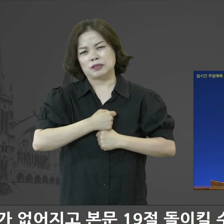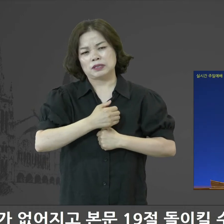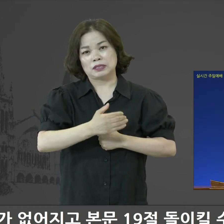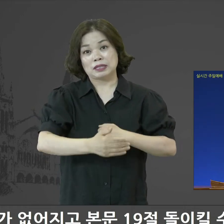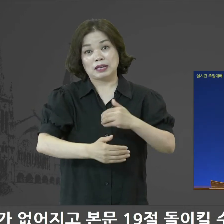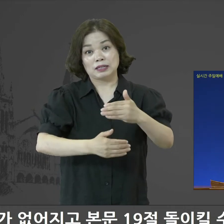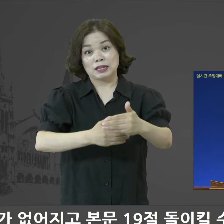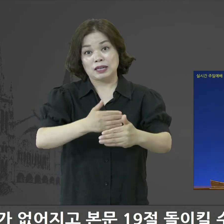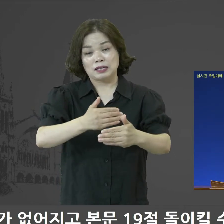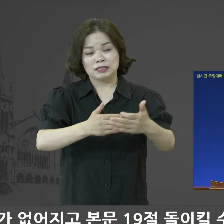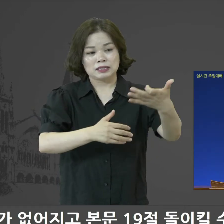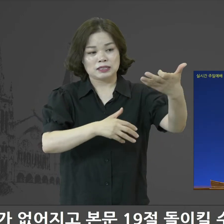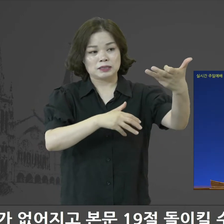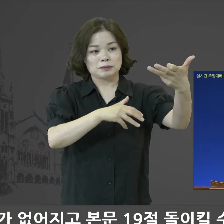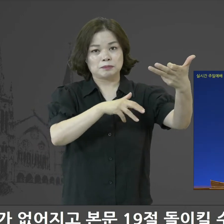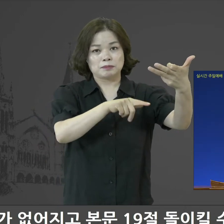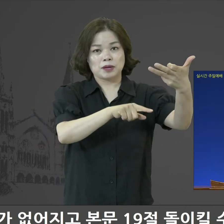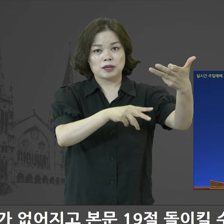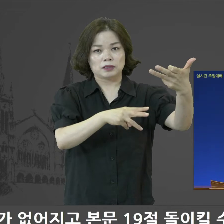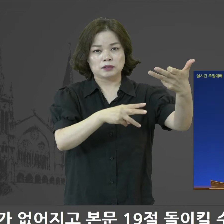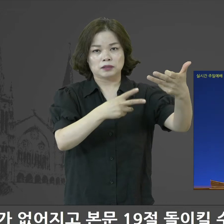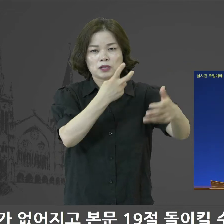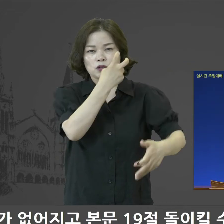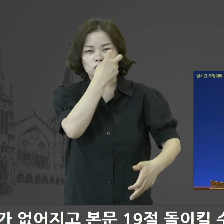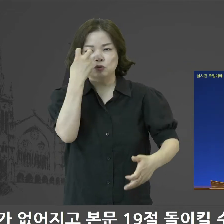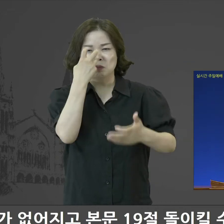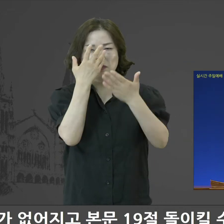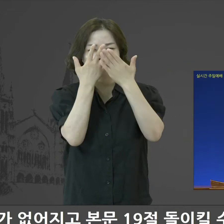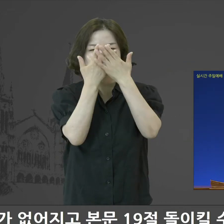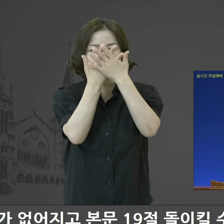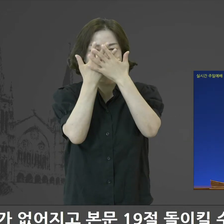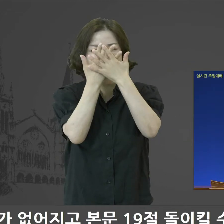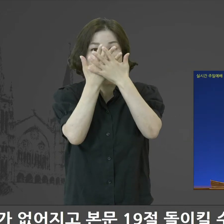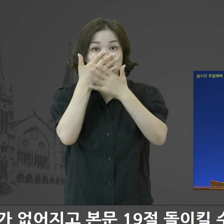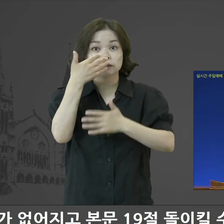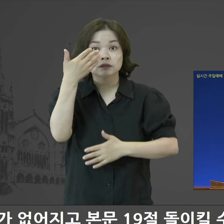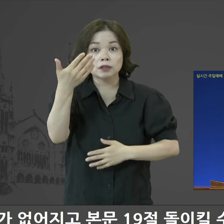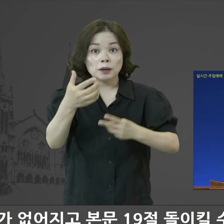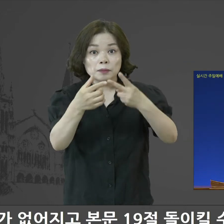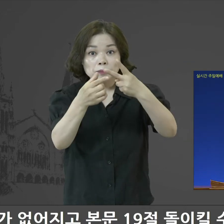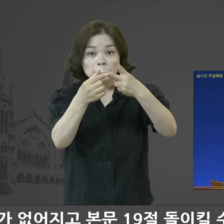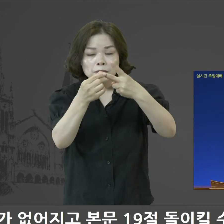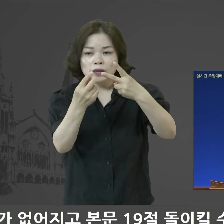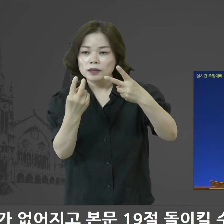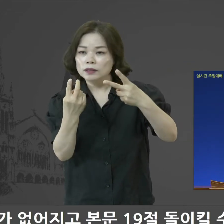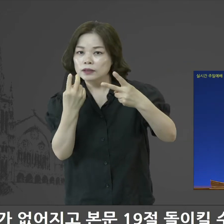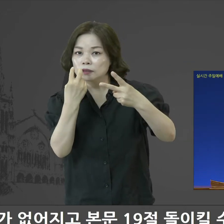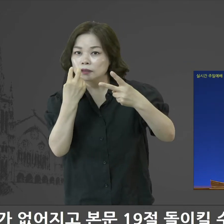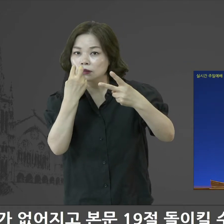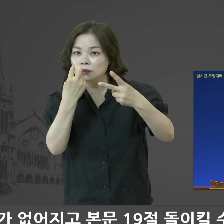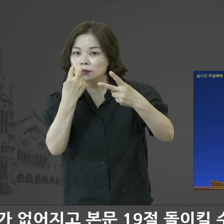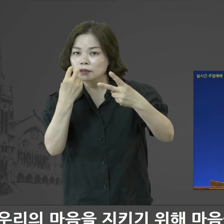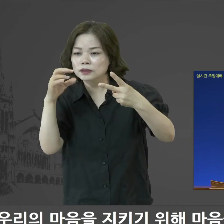단계인 18절에 총명이 어두워지는 단계, 그 다음 단계인 생명이 떠나 있는 단계를